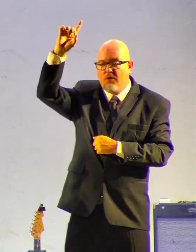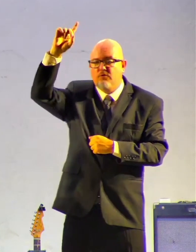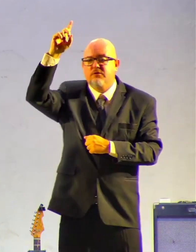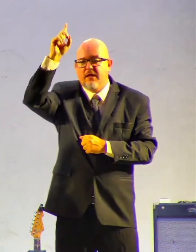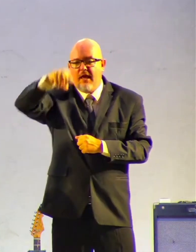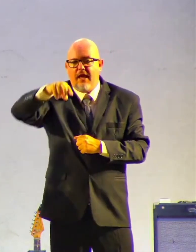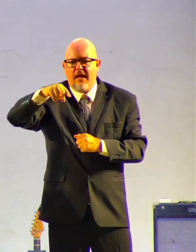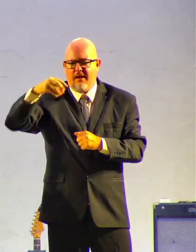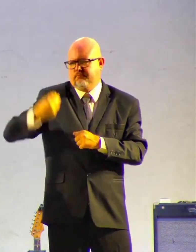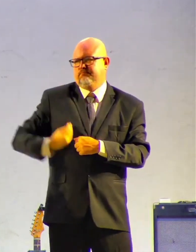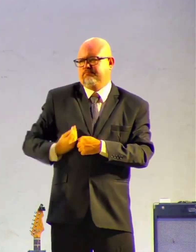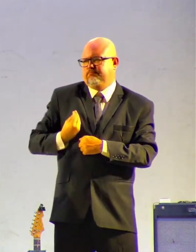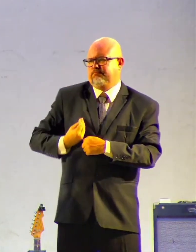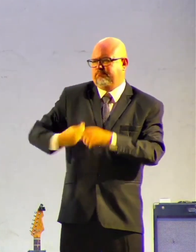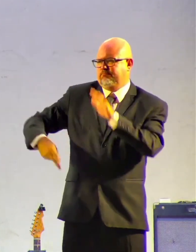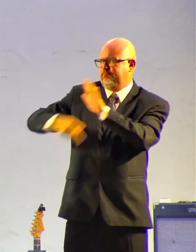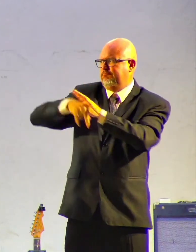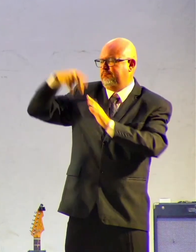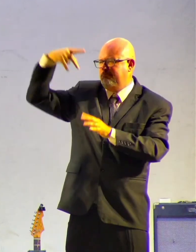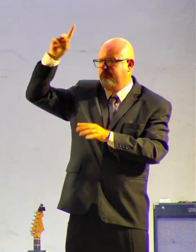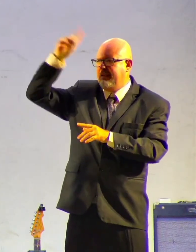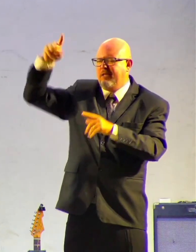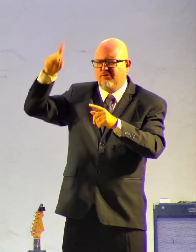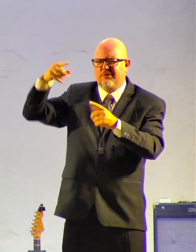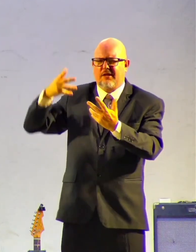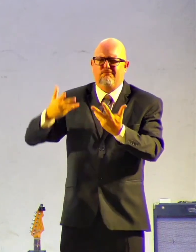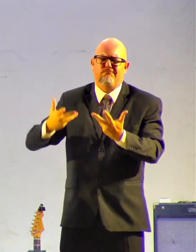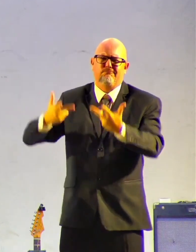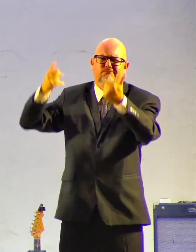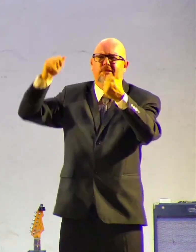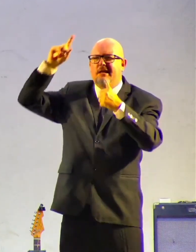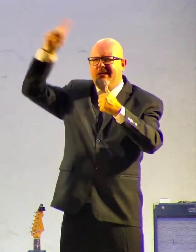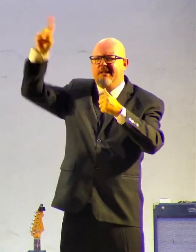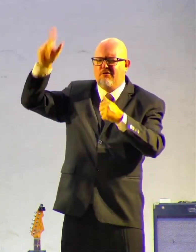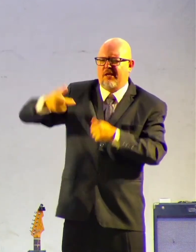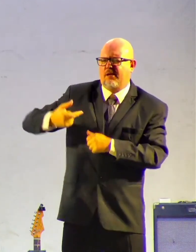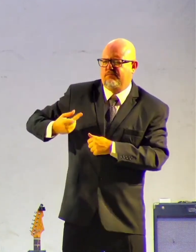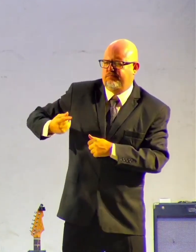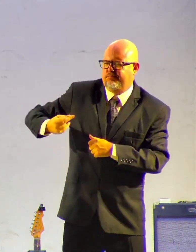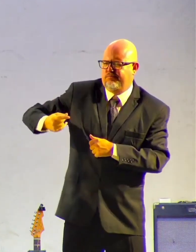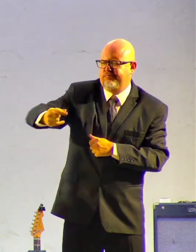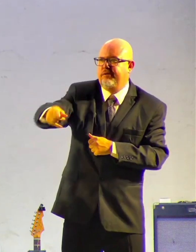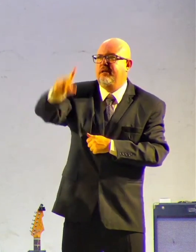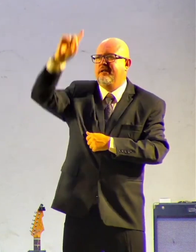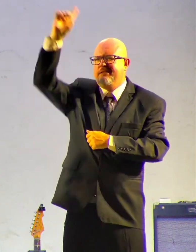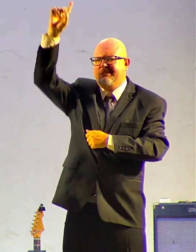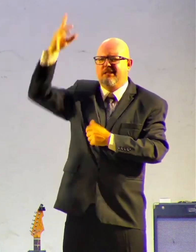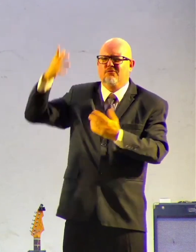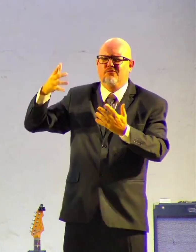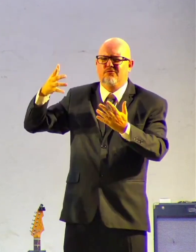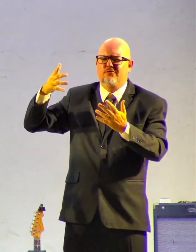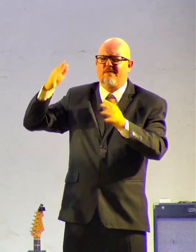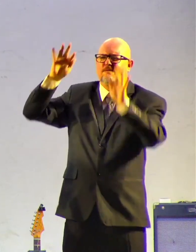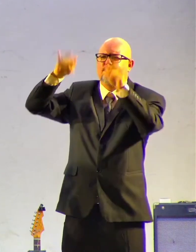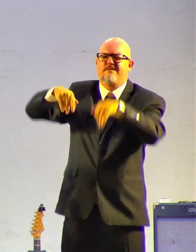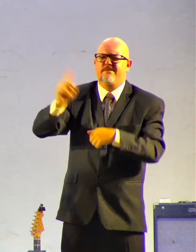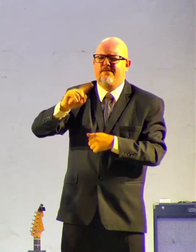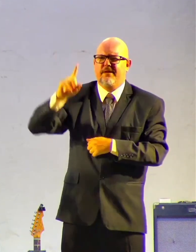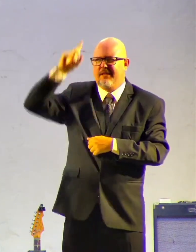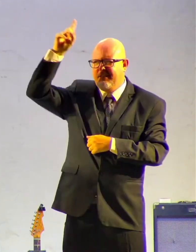é autoexistente, que Deus é imenso, que Deus é infinito, que Deus é eterno, que Deus